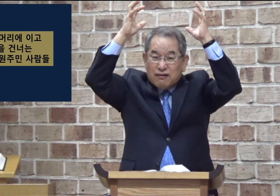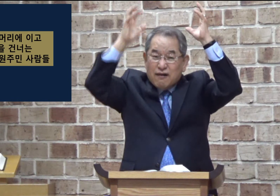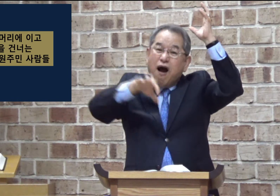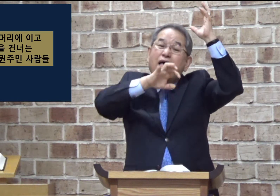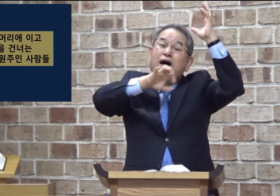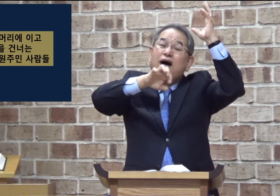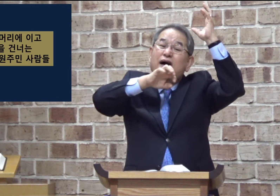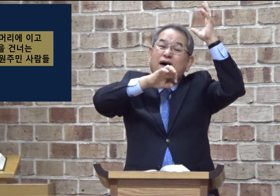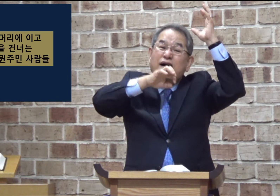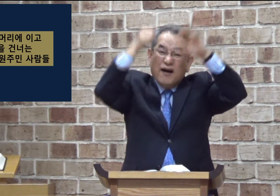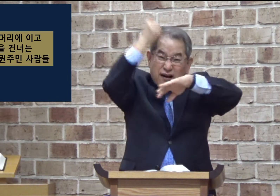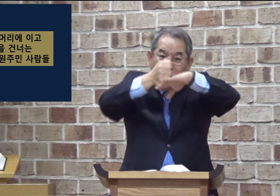왜 돌을 머리에 일까요?